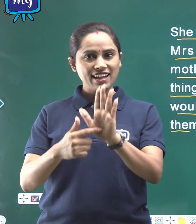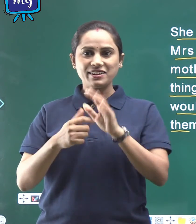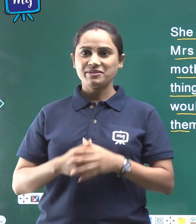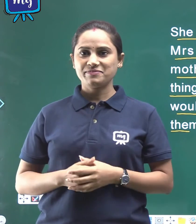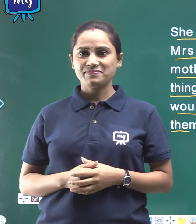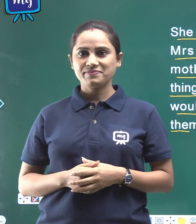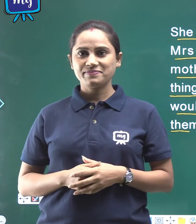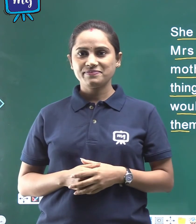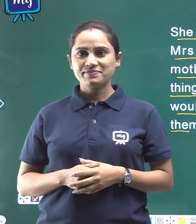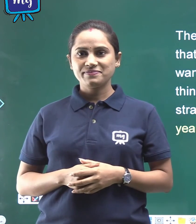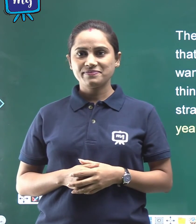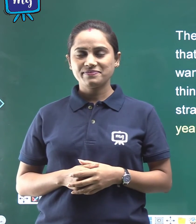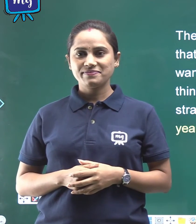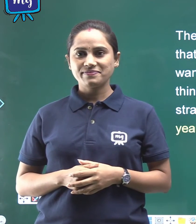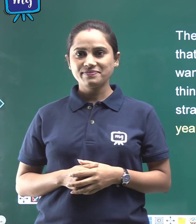दिखाना.